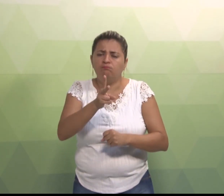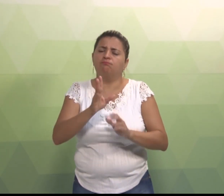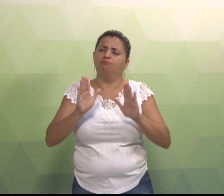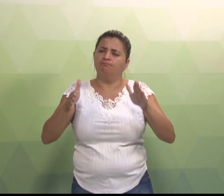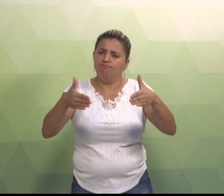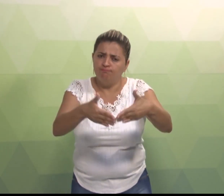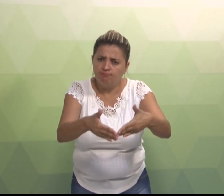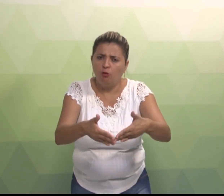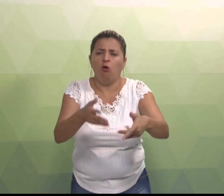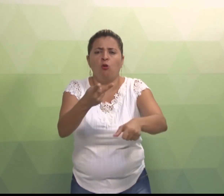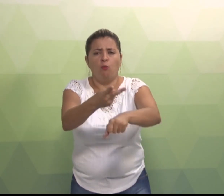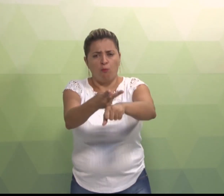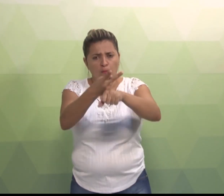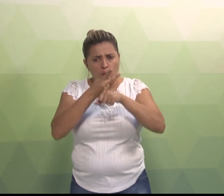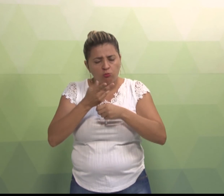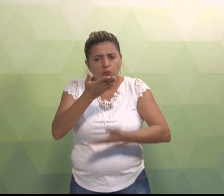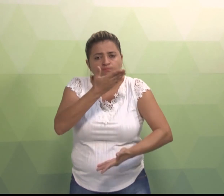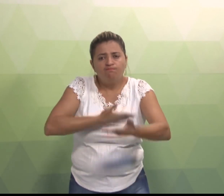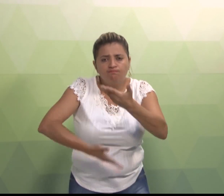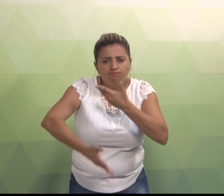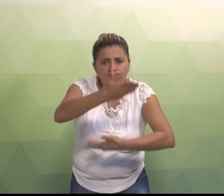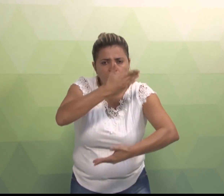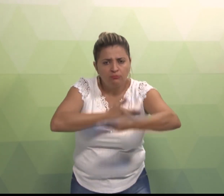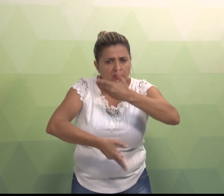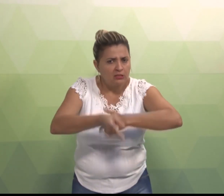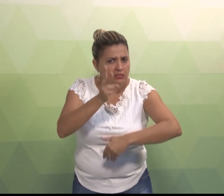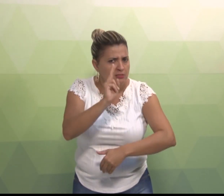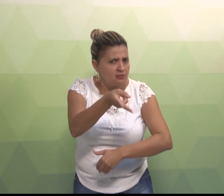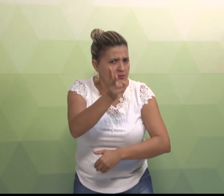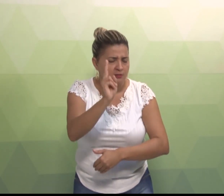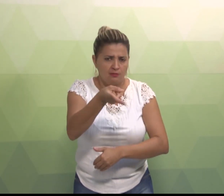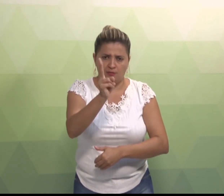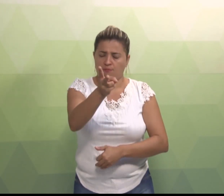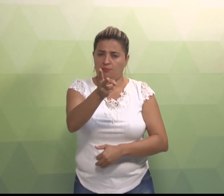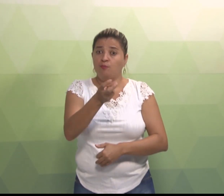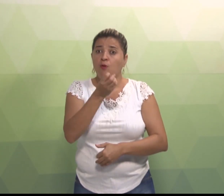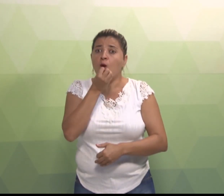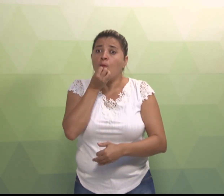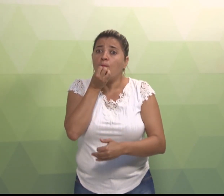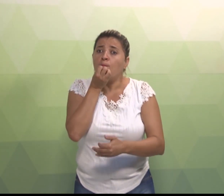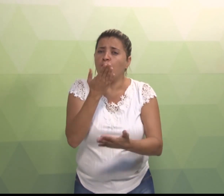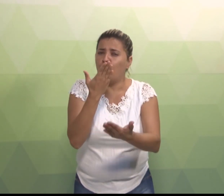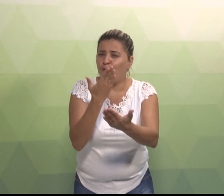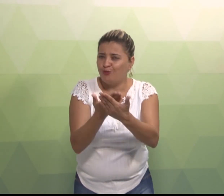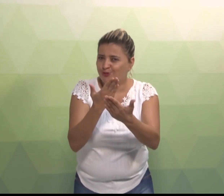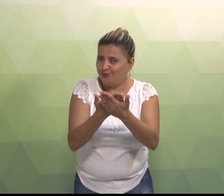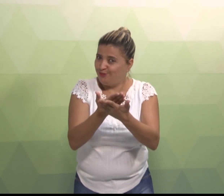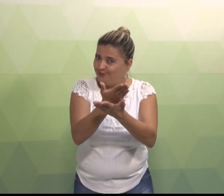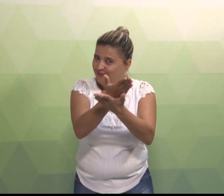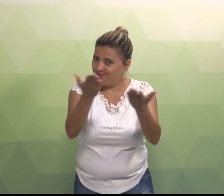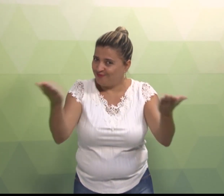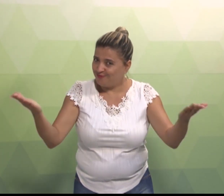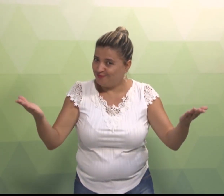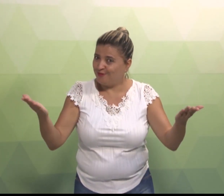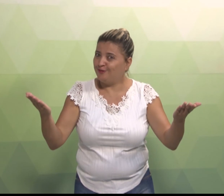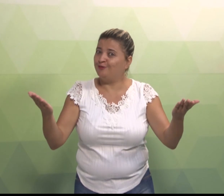dúvida, procure para a gente poder compartilhar sempre, ok? Bons estudos a todos e